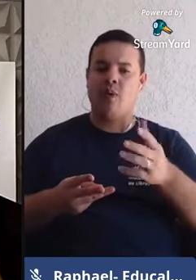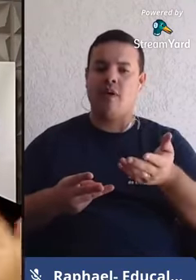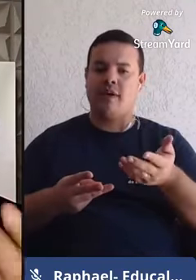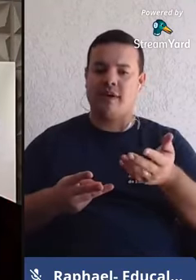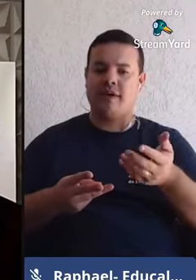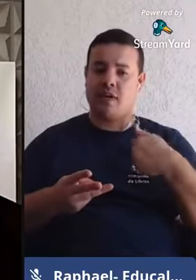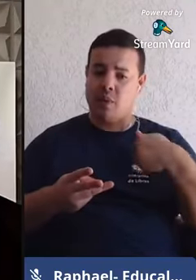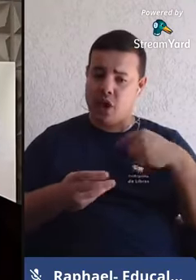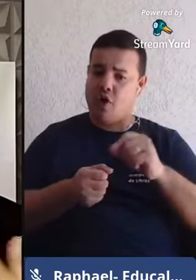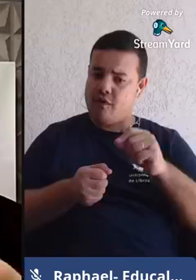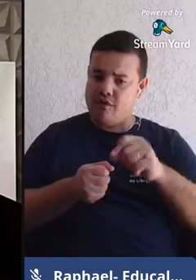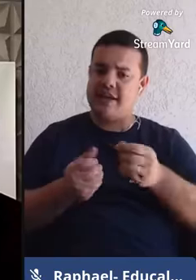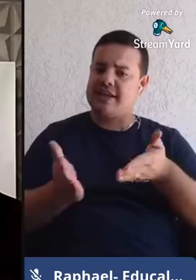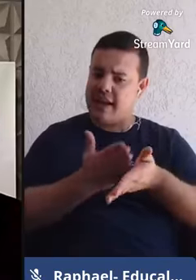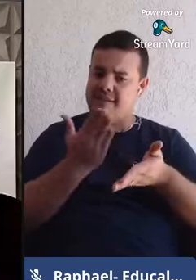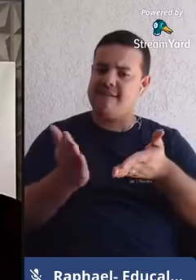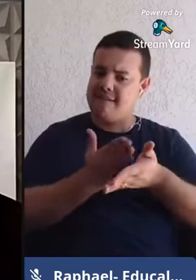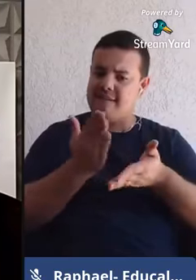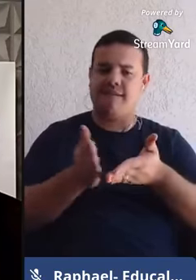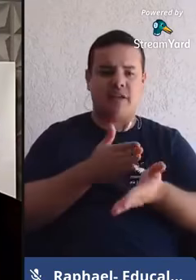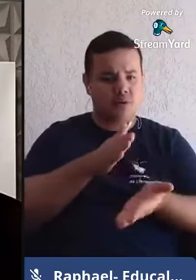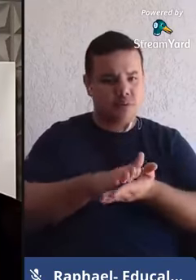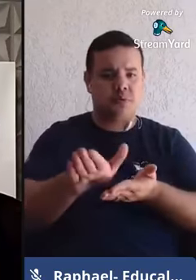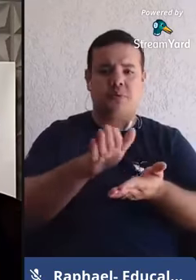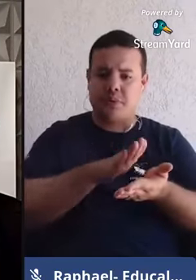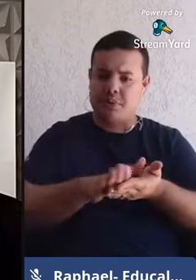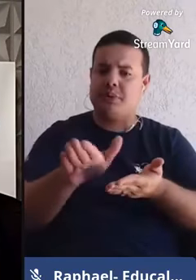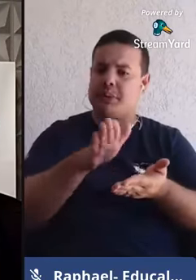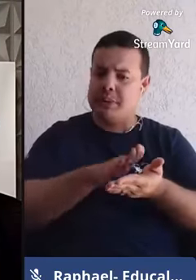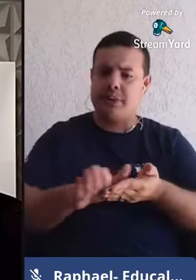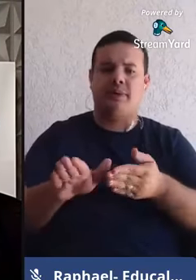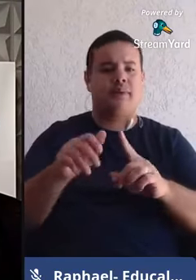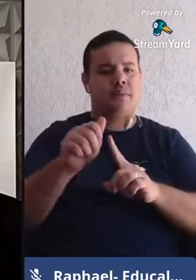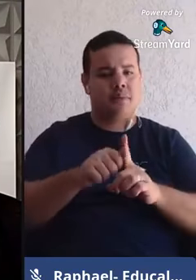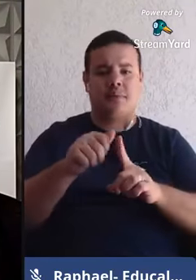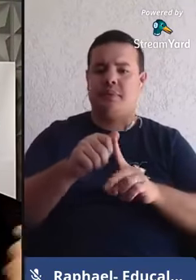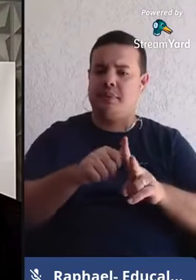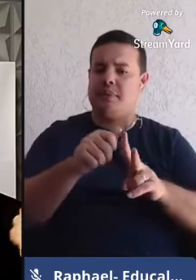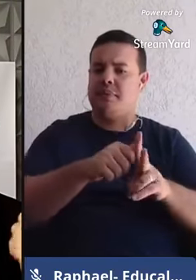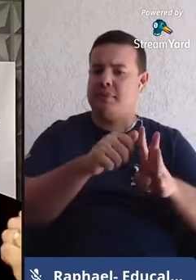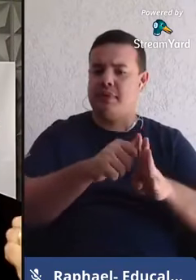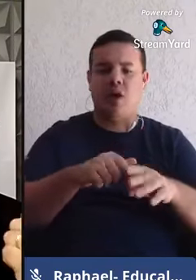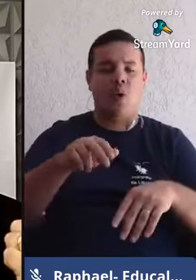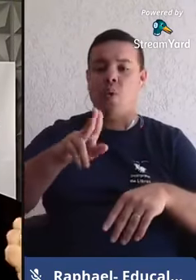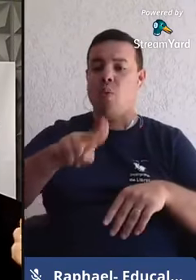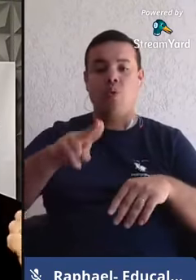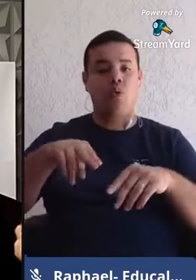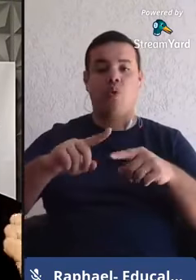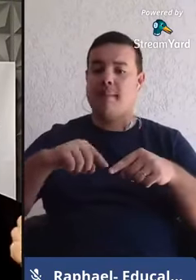e foi indo um exemplar atrás de outro. Pra você ter uma noção, a gente nunca pulou uma edição. De